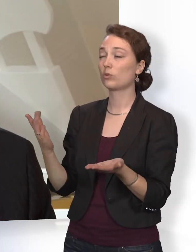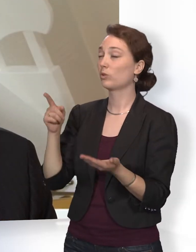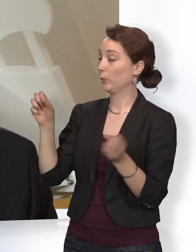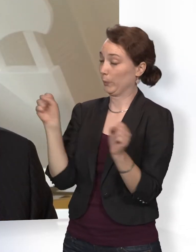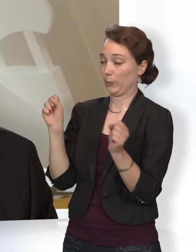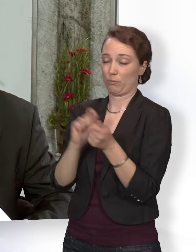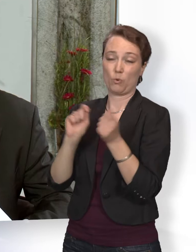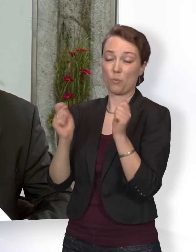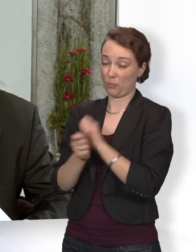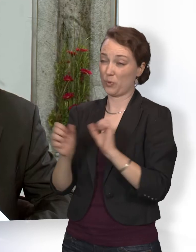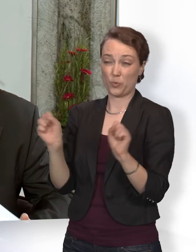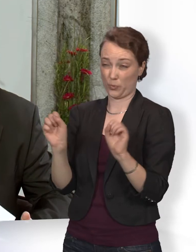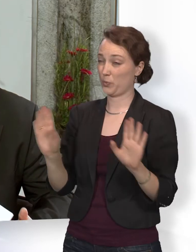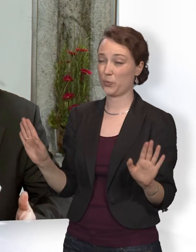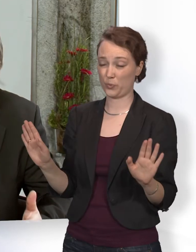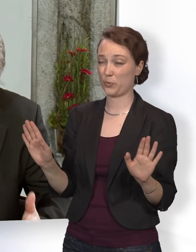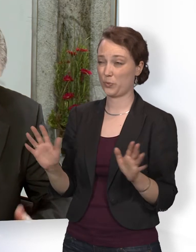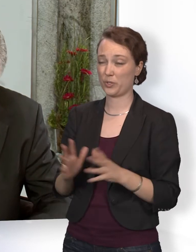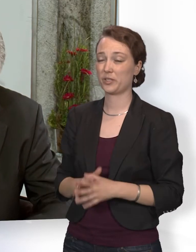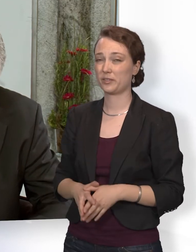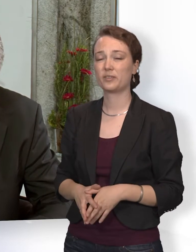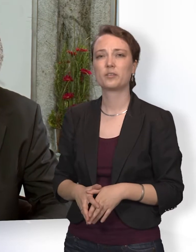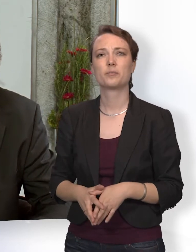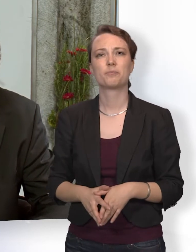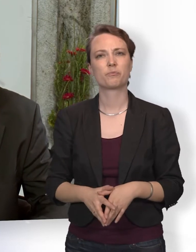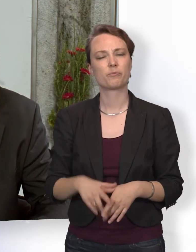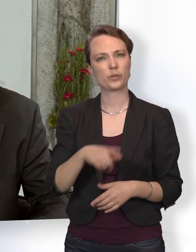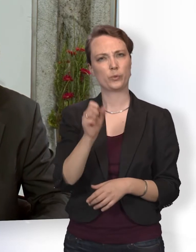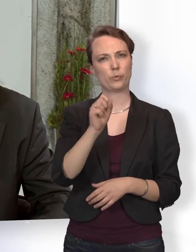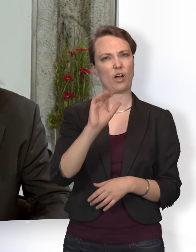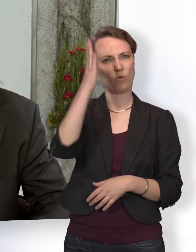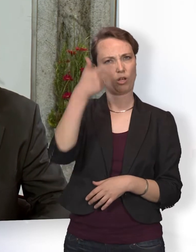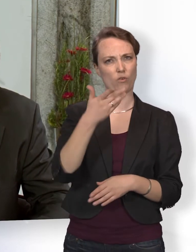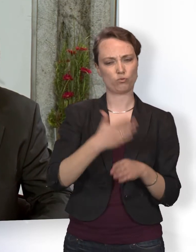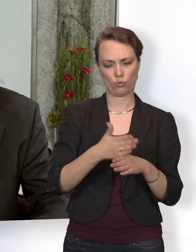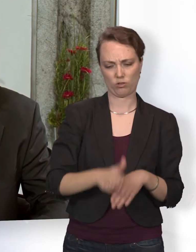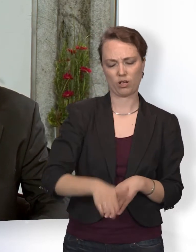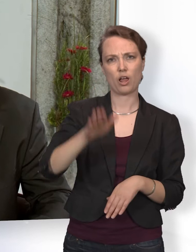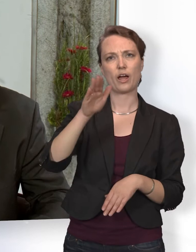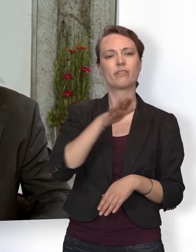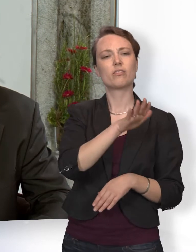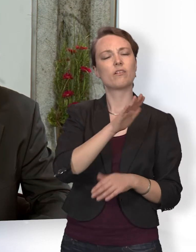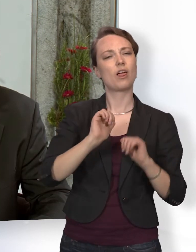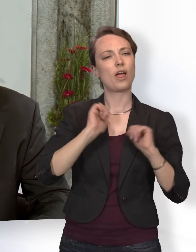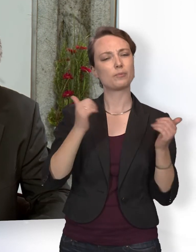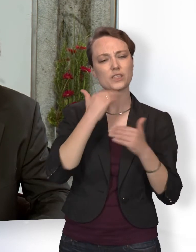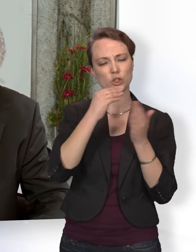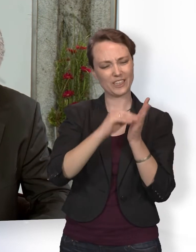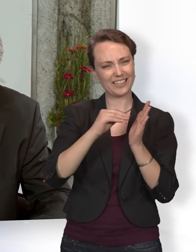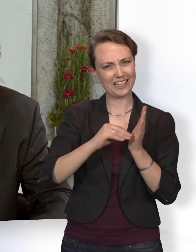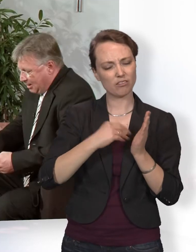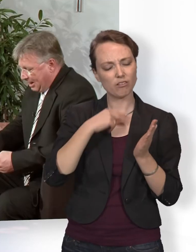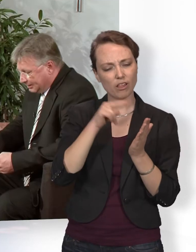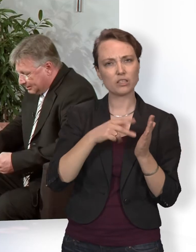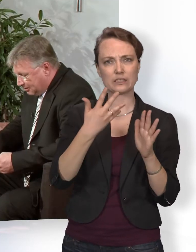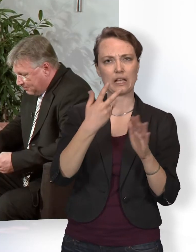Wende. Sie sind ja sonst ein sehr erfolgreicher Mensch, schon von klein auf. Ich habe in Ihrer Biografie gelesen, mit 10 Jahren haben Sie das erste